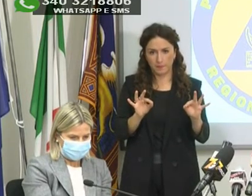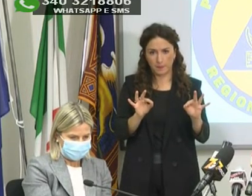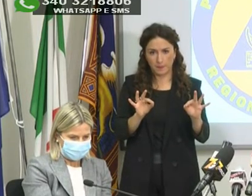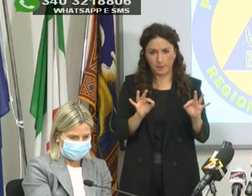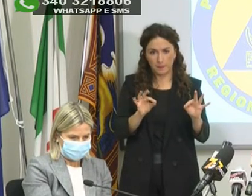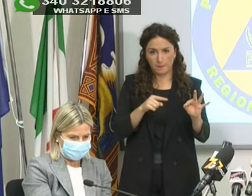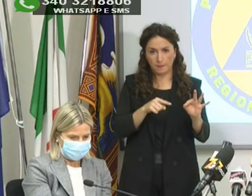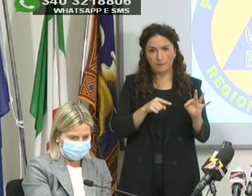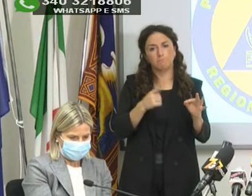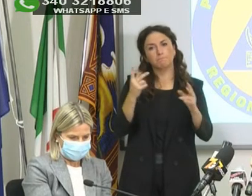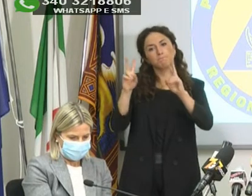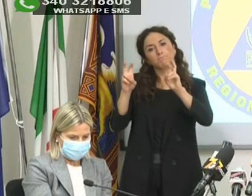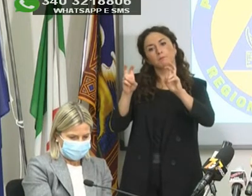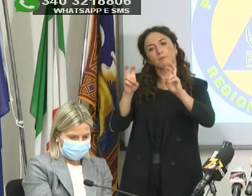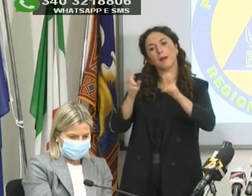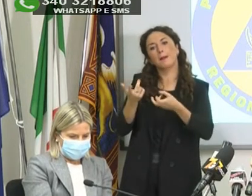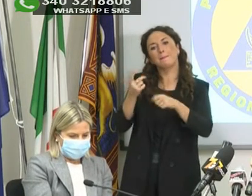definiamo malati ordinari,